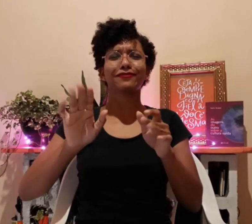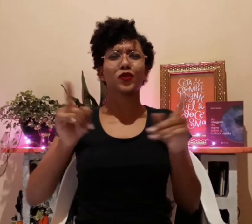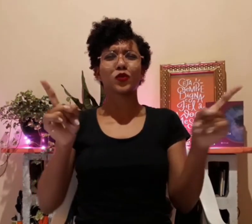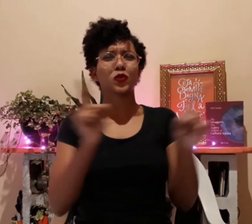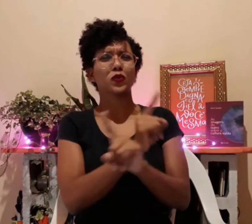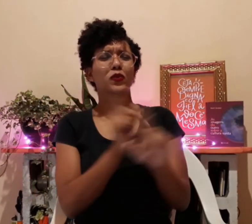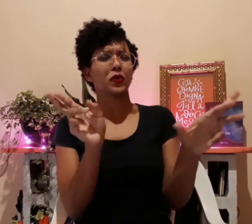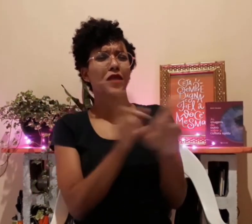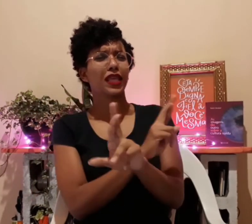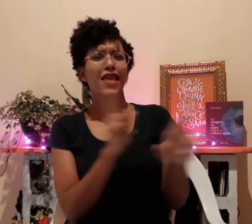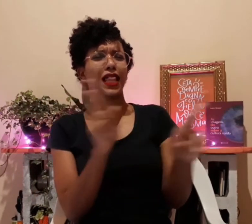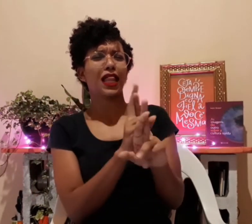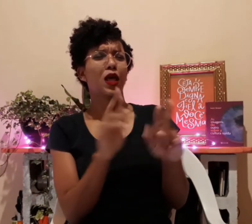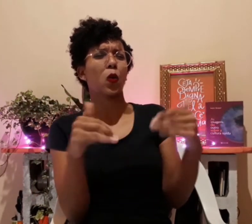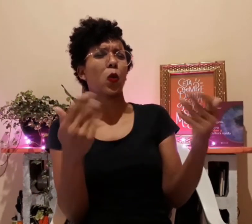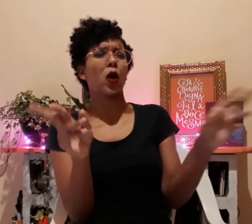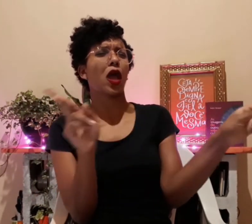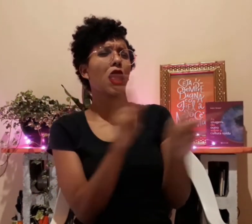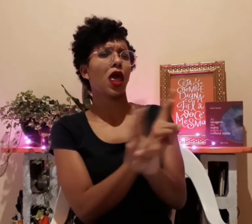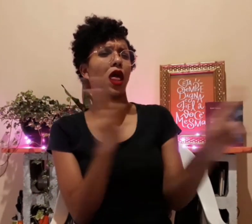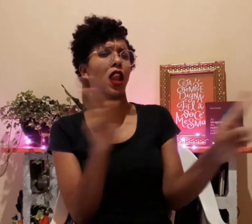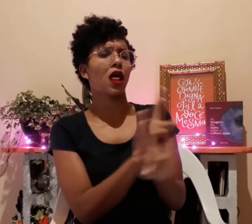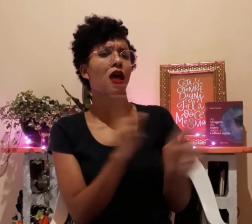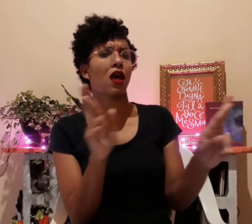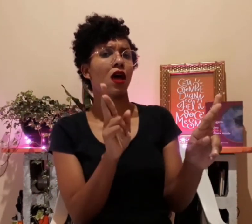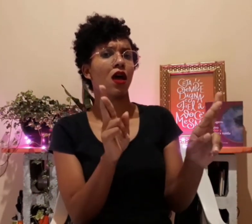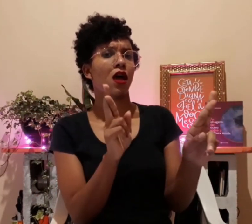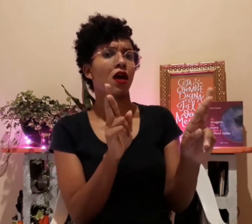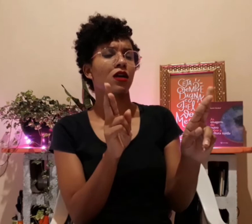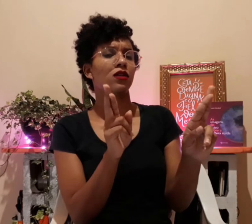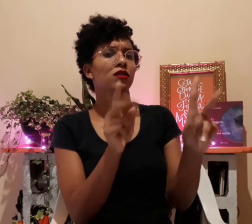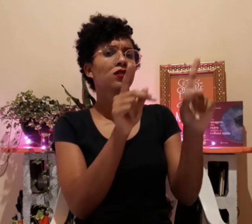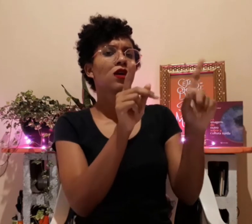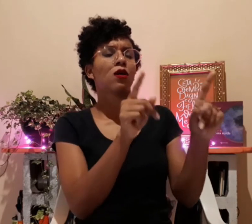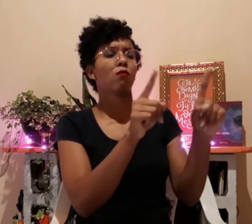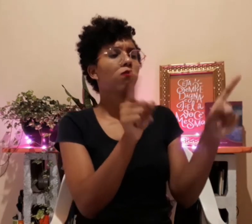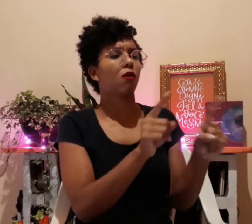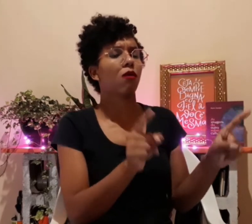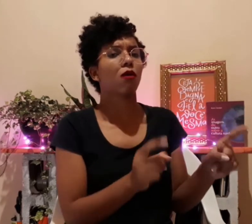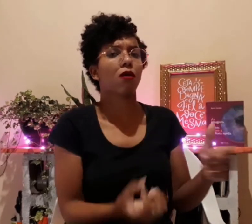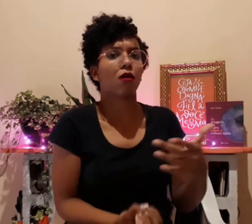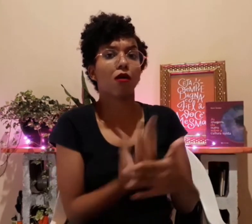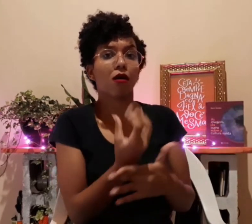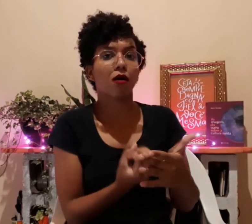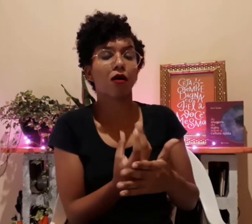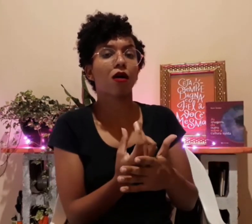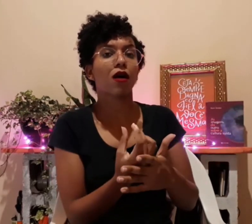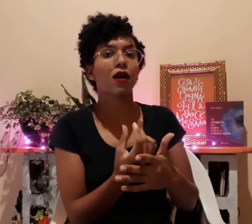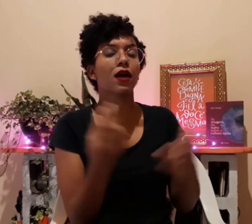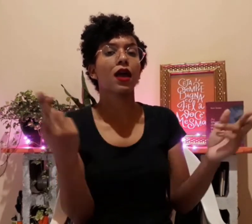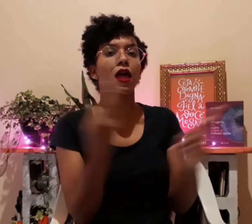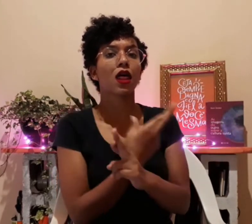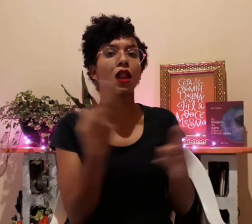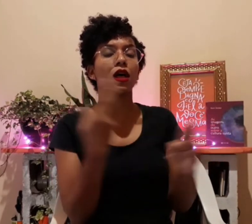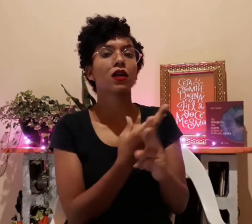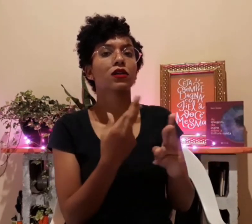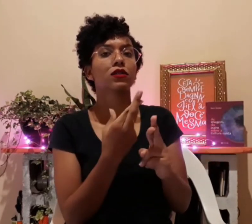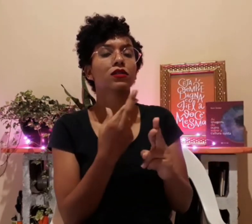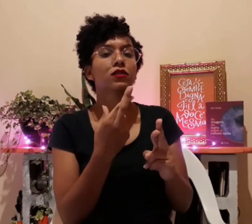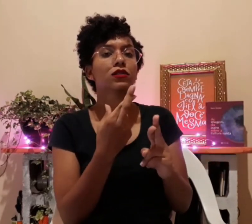calma, por que eu tô fazendo a relação de uma coisa com a outra? Tá, Eu vou explicar por que ela se assemelha à questão